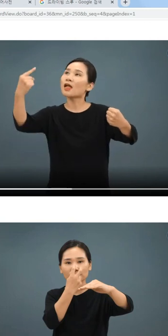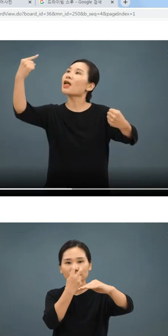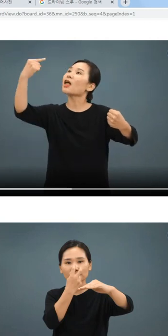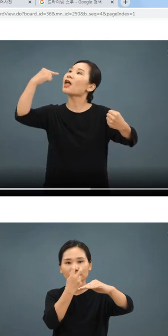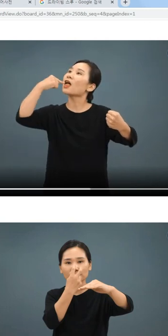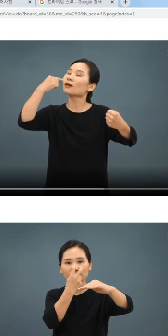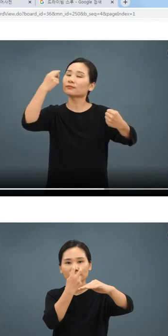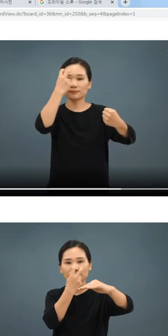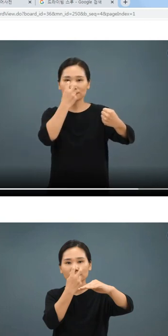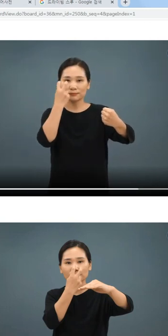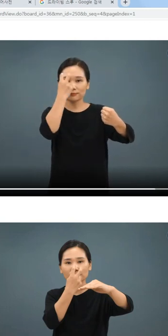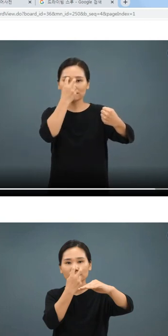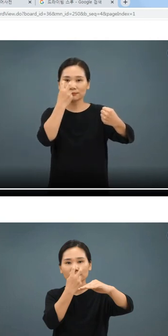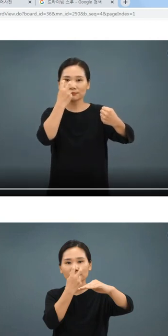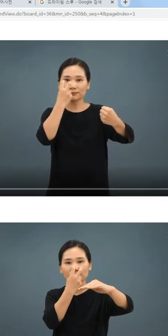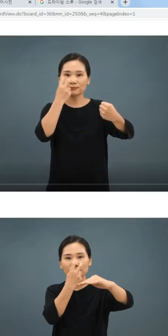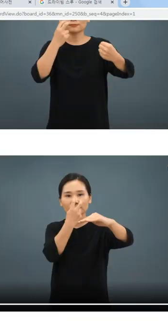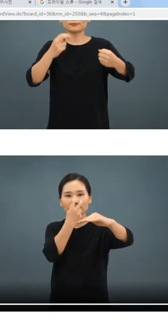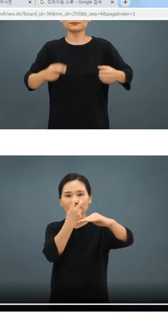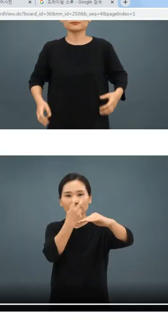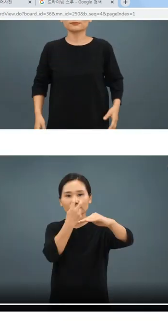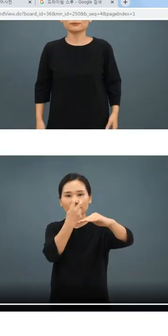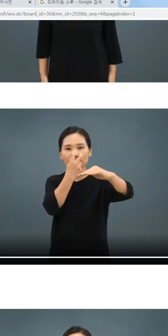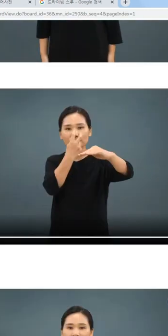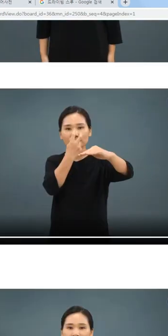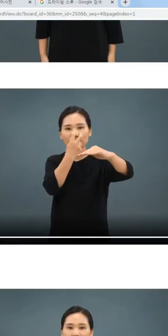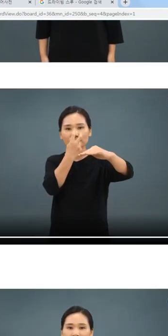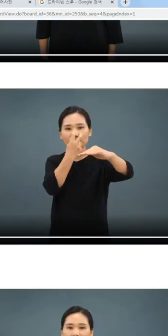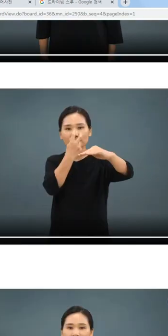이제 이렇게 표현해도 되고